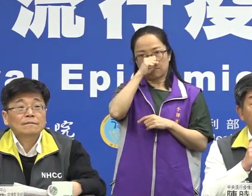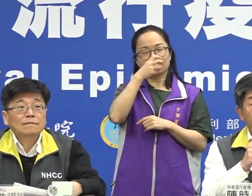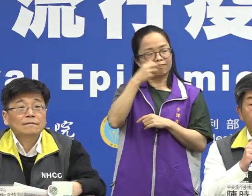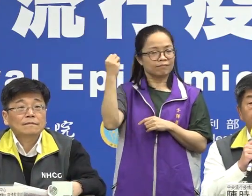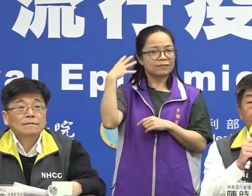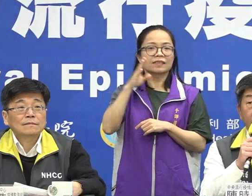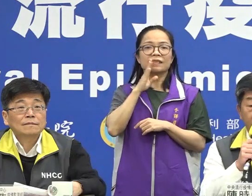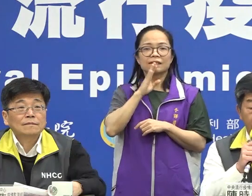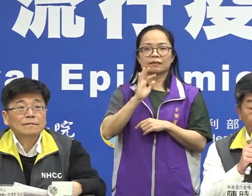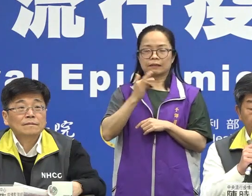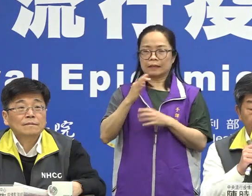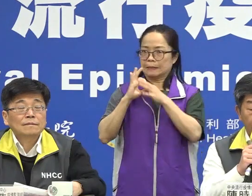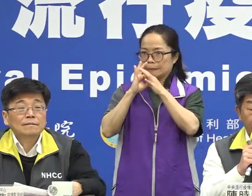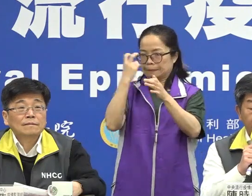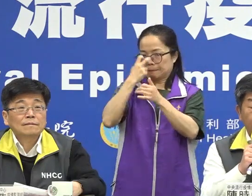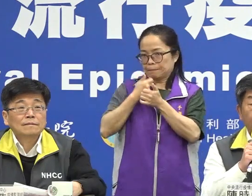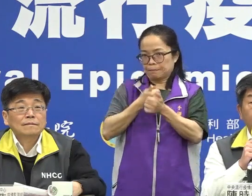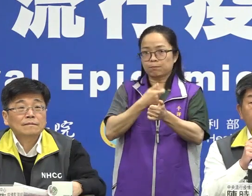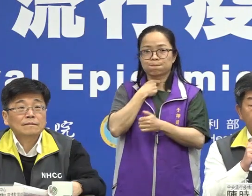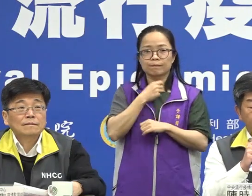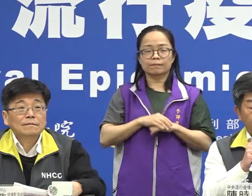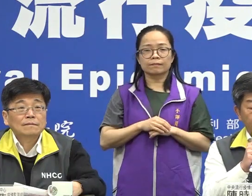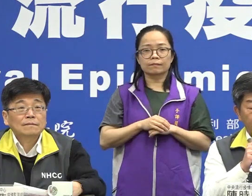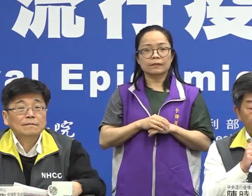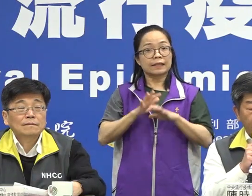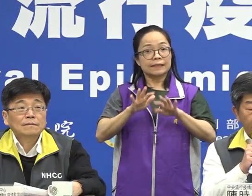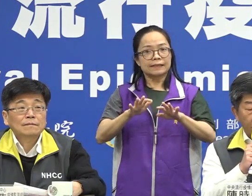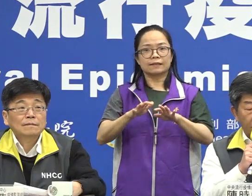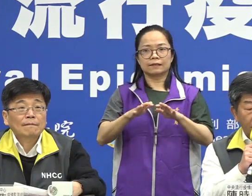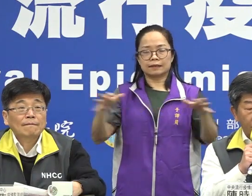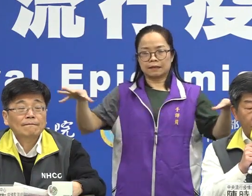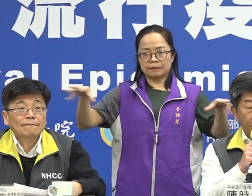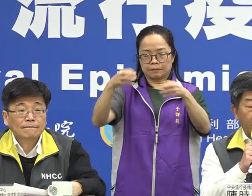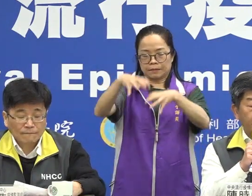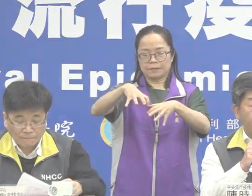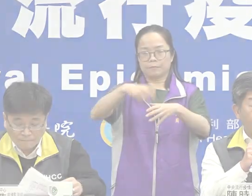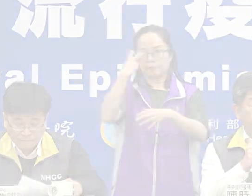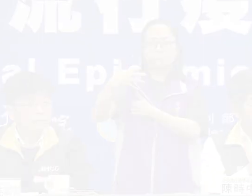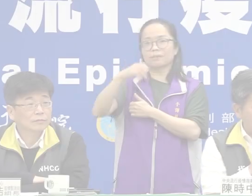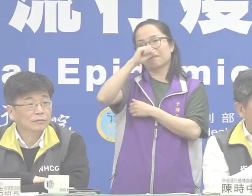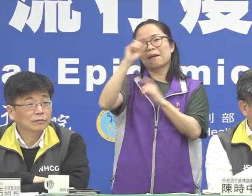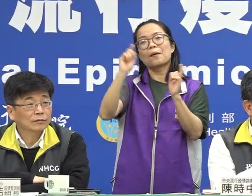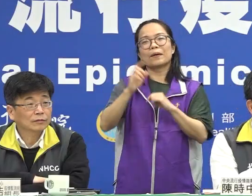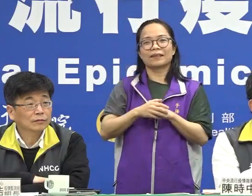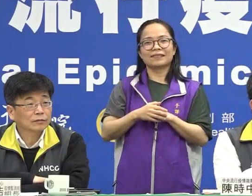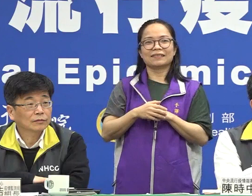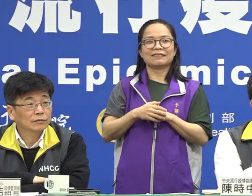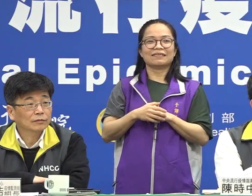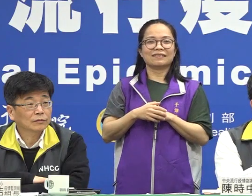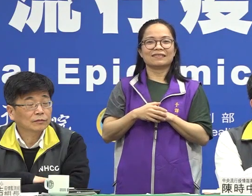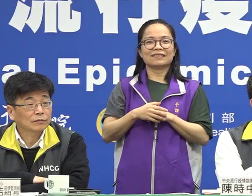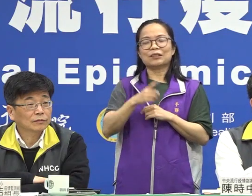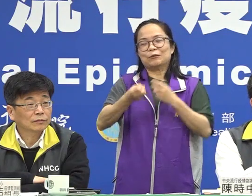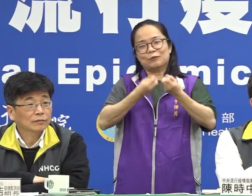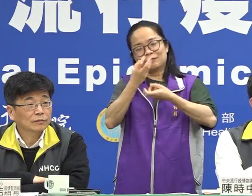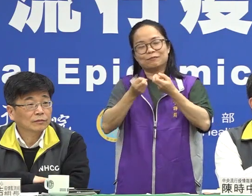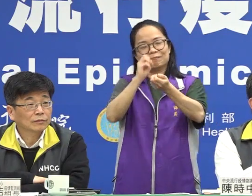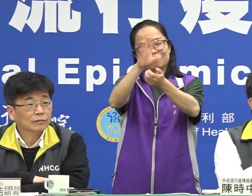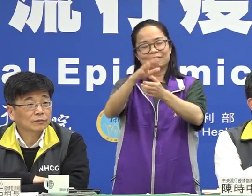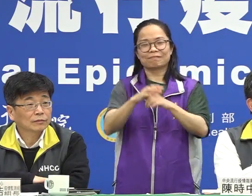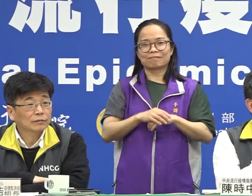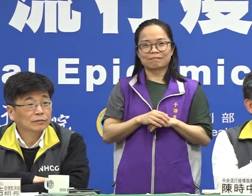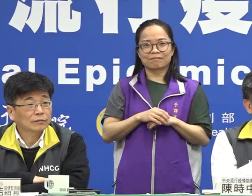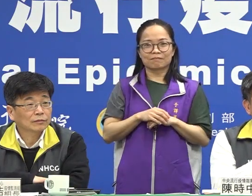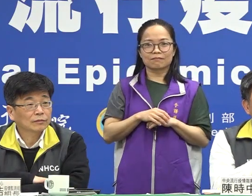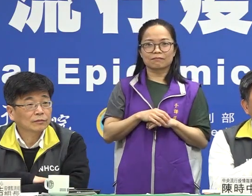息但是还是要持续的观察，所以现在都在集中检疫所内。我跟大家也分享一下